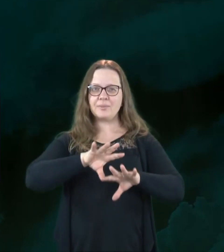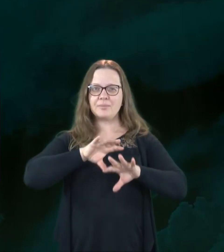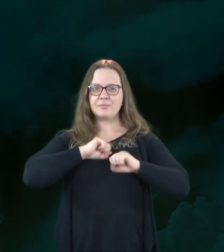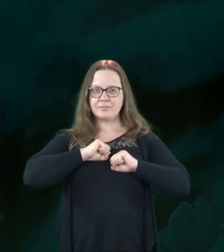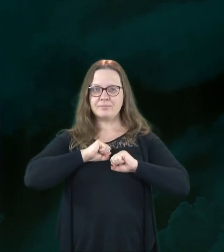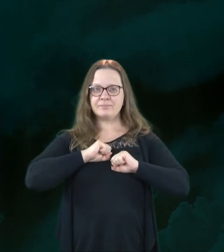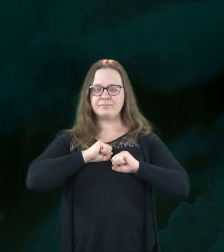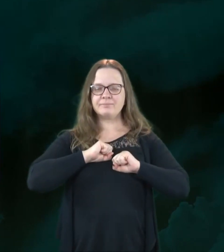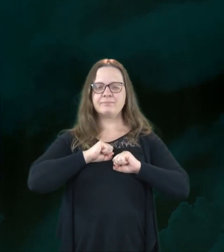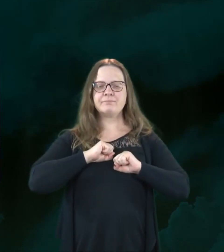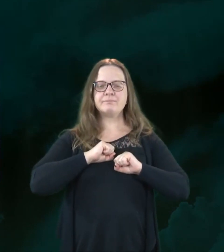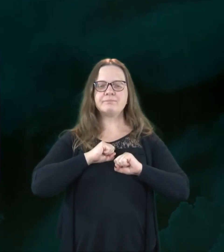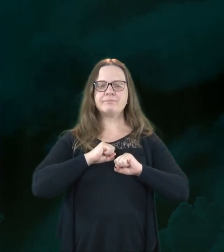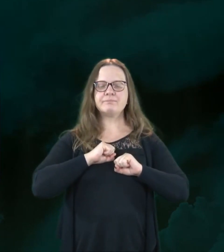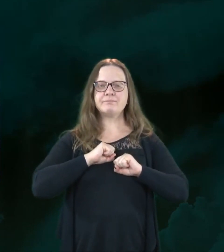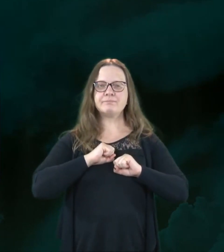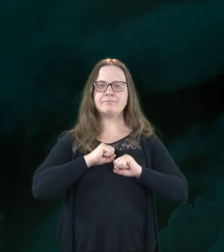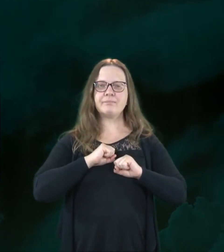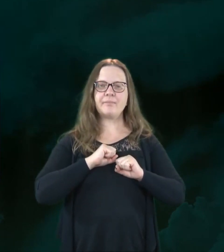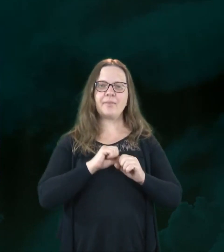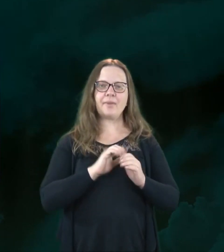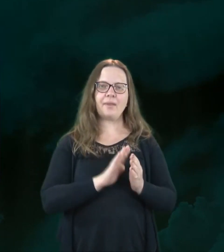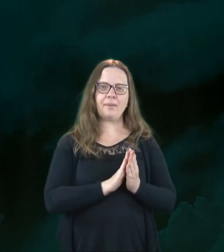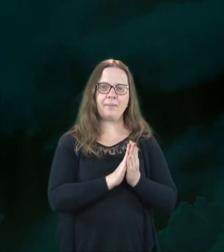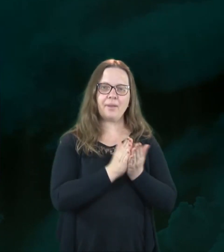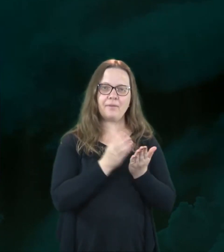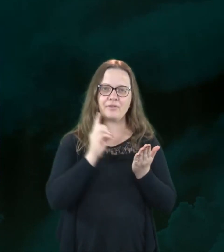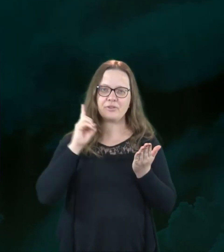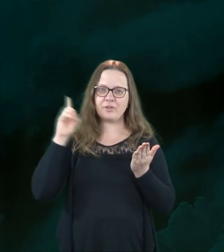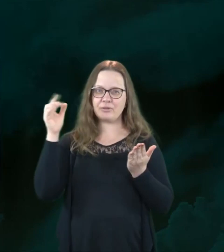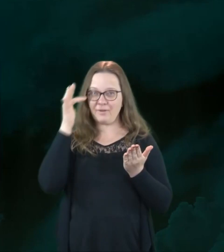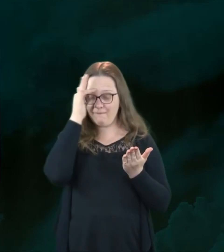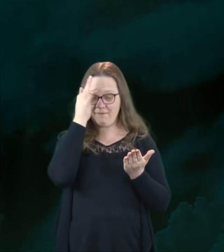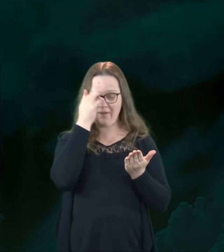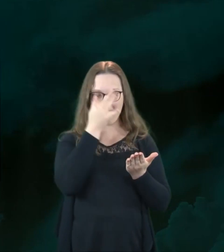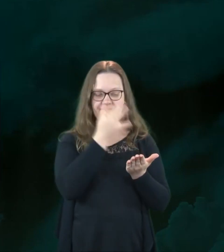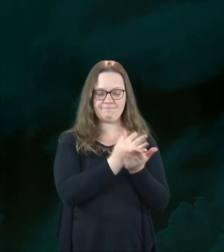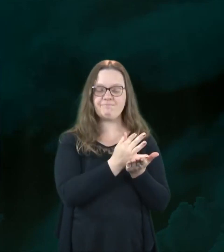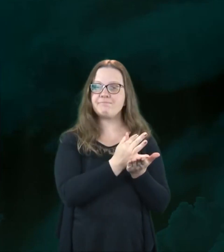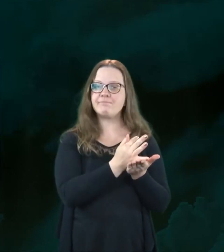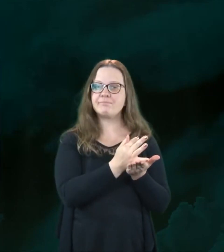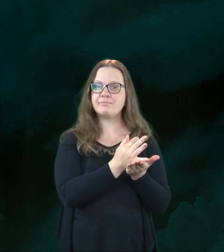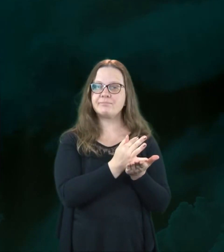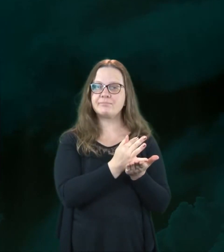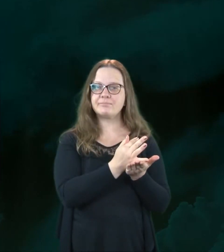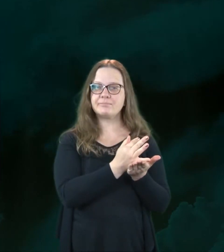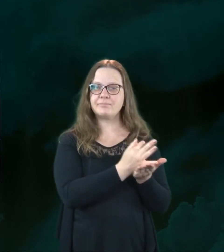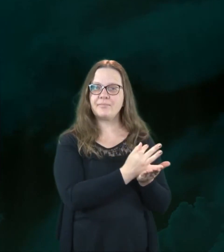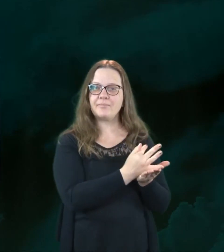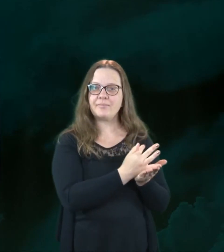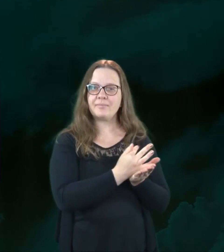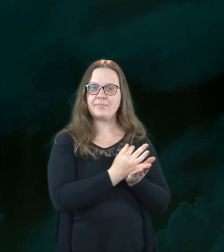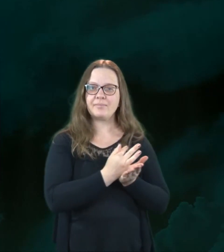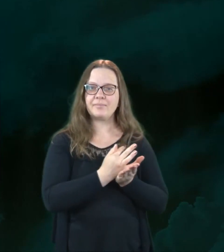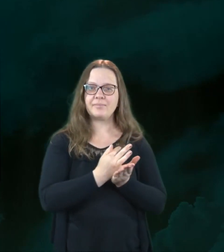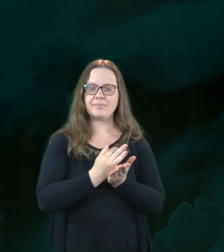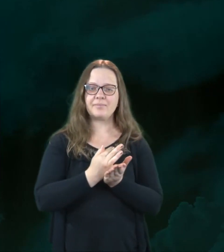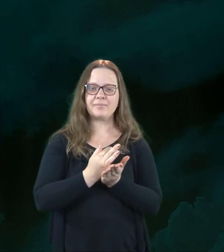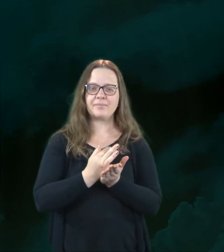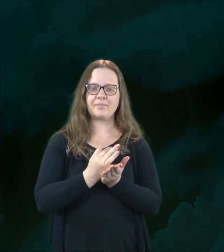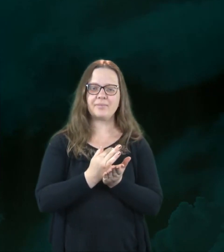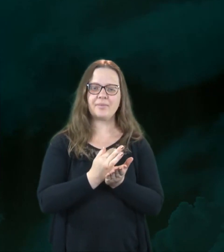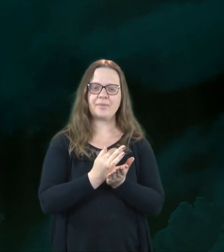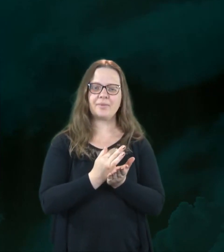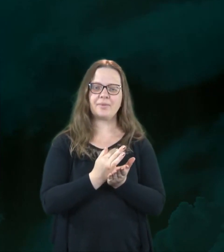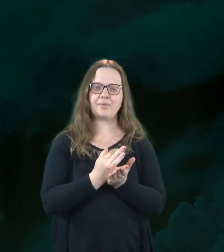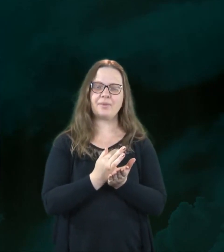de fé aqui para você. Vocês estão vendo aqui? Esse aqui está destacado aqui. Então ele vem, bate aqui